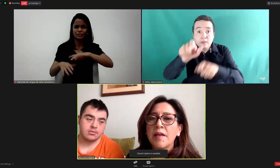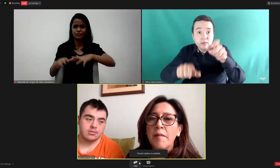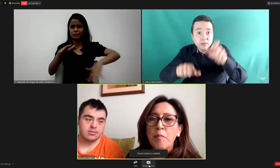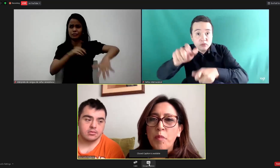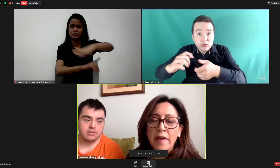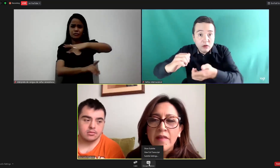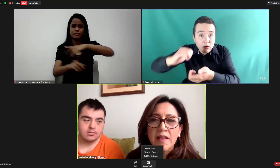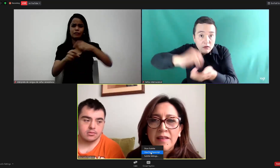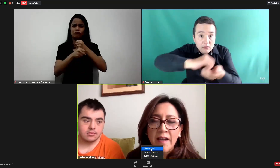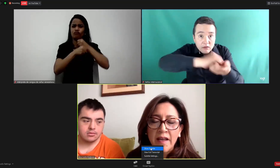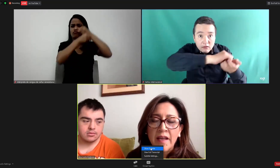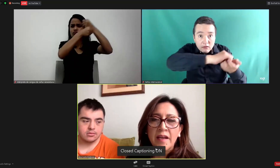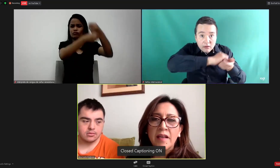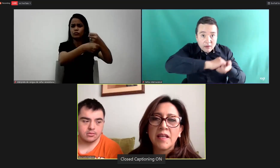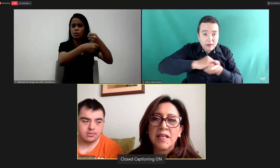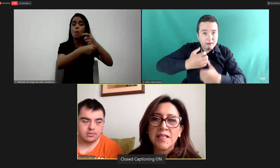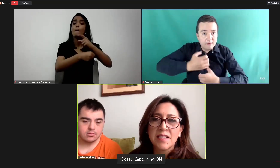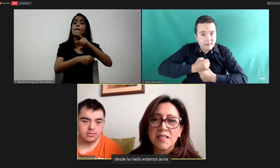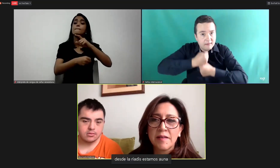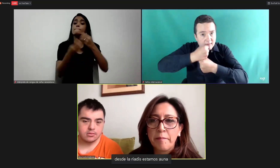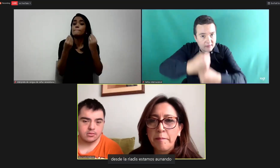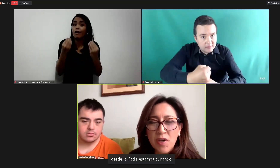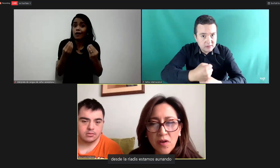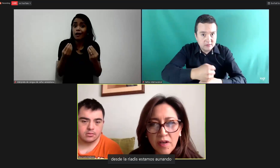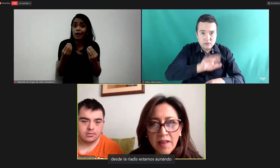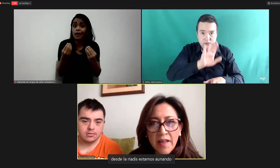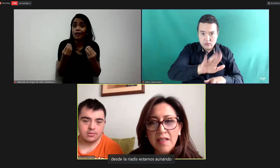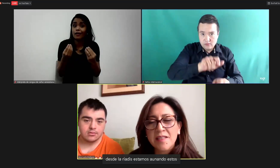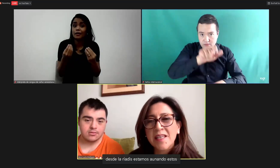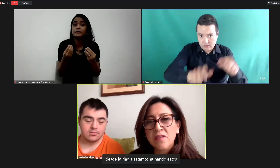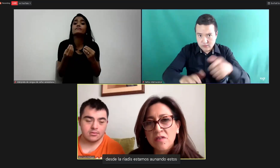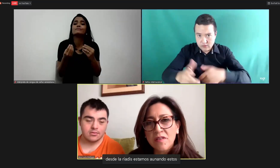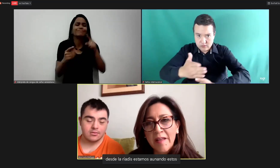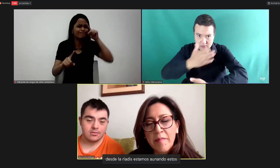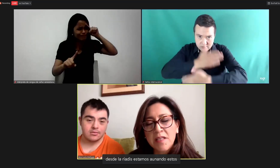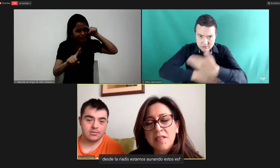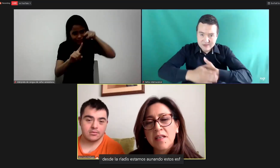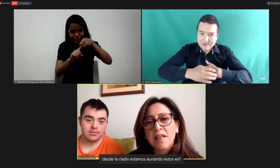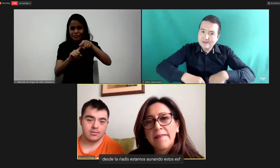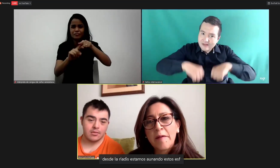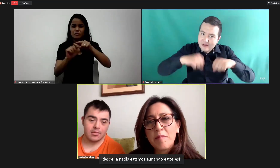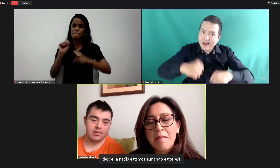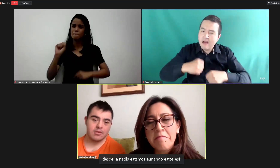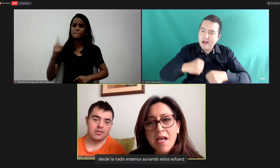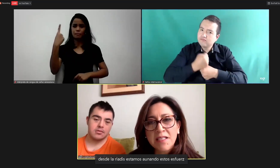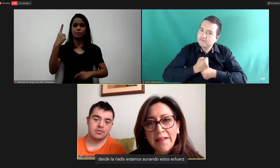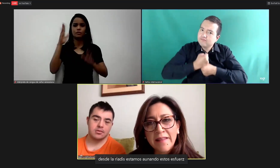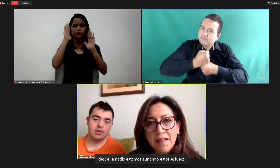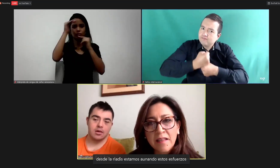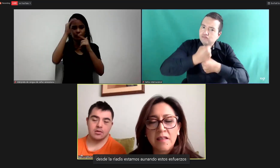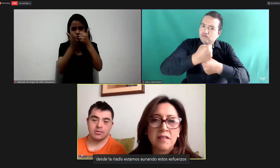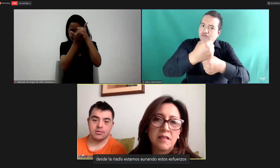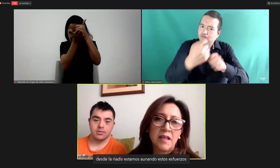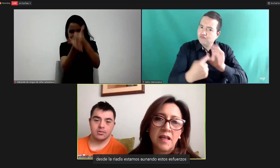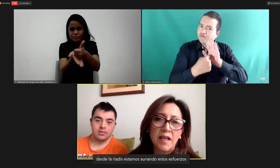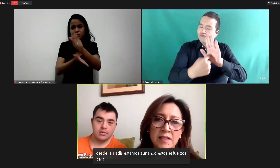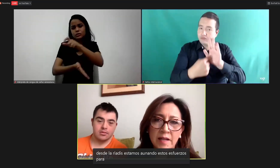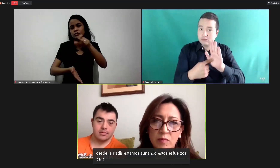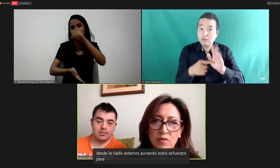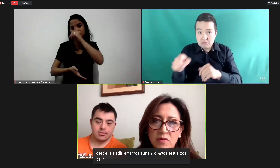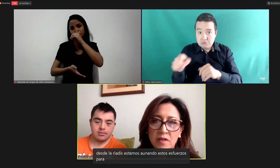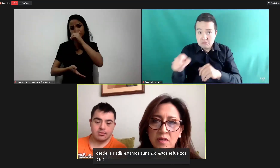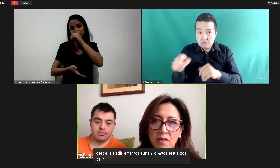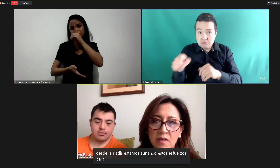representativo pueda traer esas prioridades y esos temas también más candentes